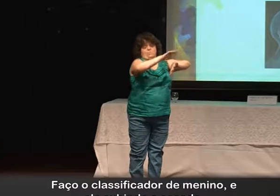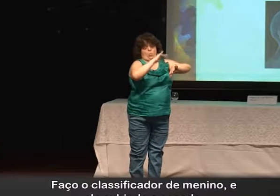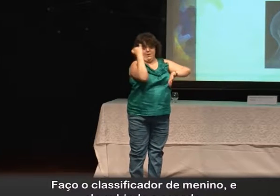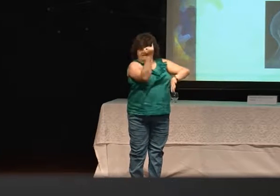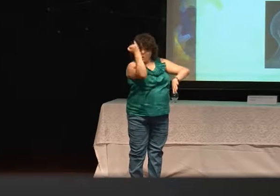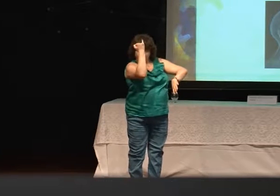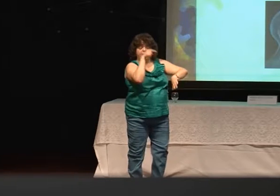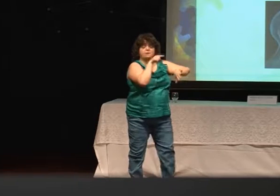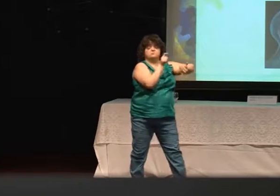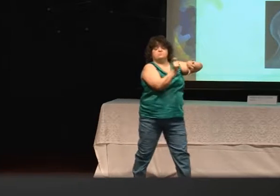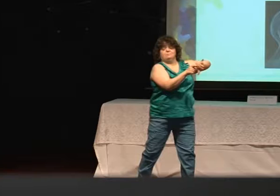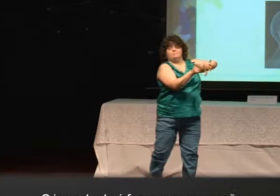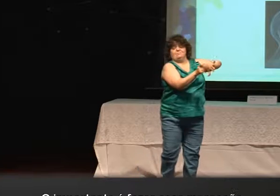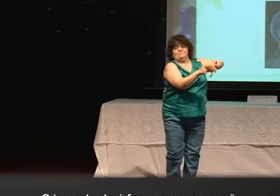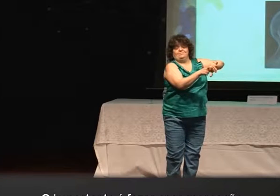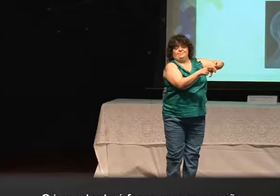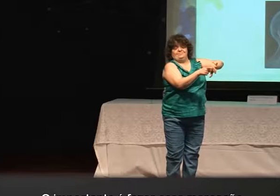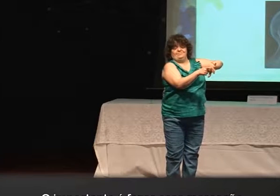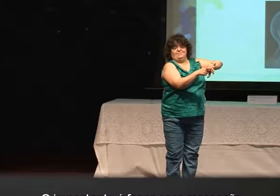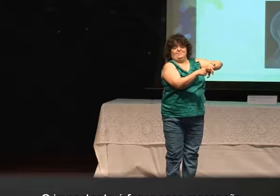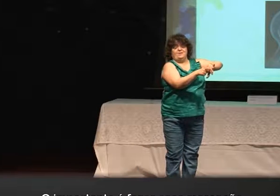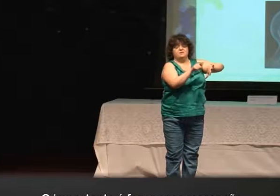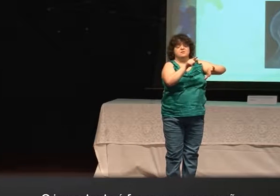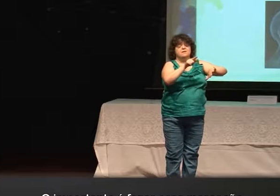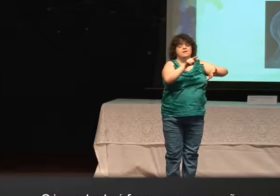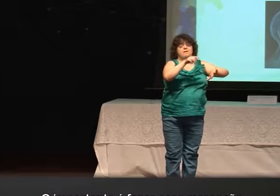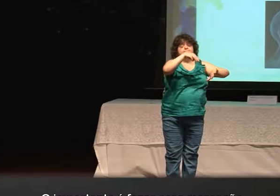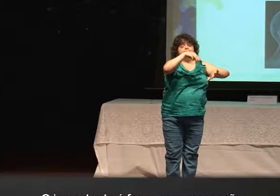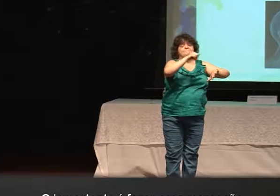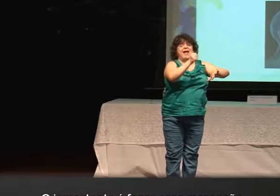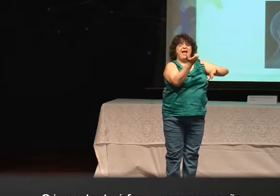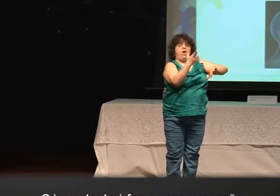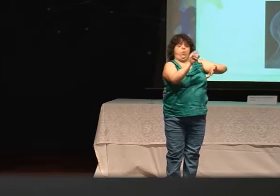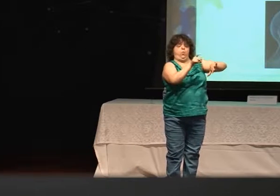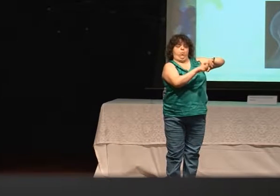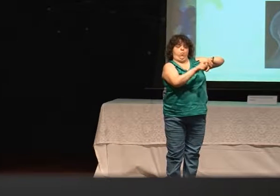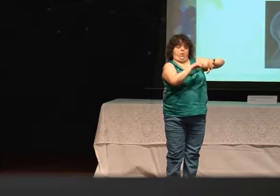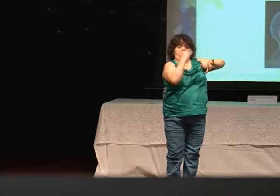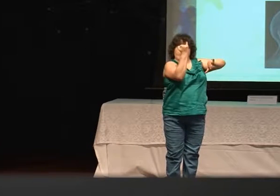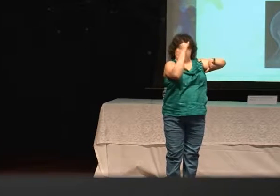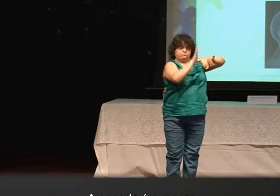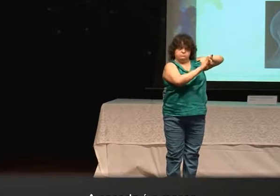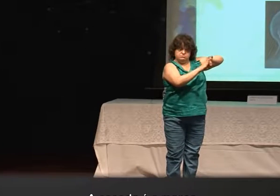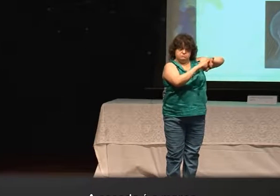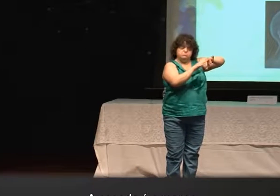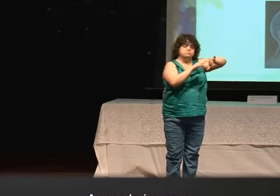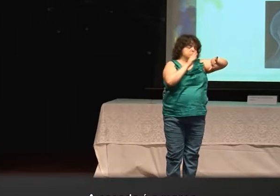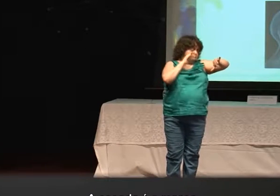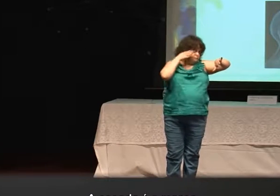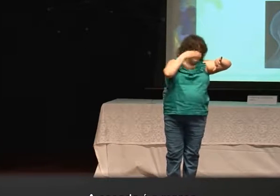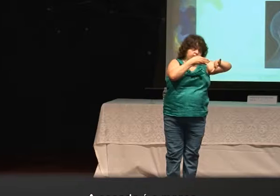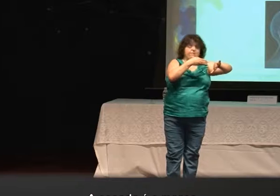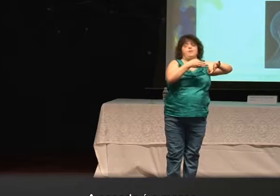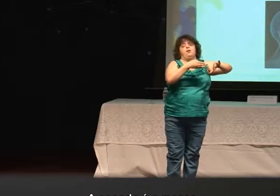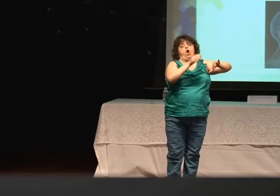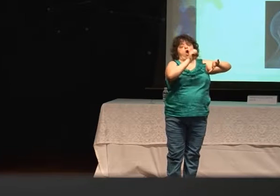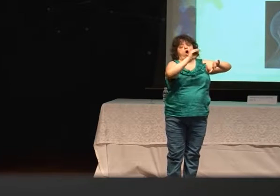escada. O importante é fazer essa marcação. A escada é o marco,